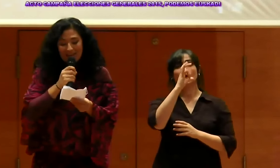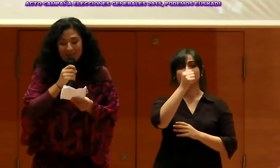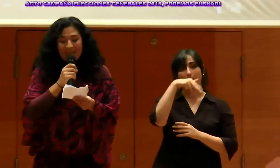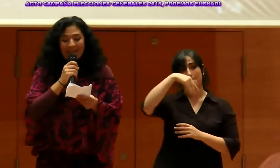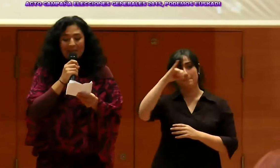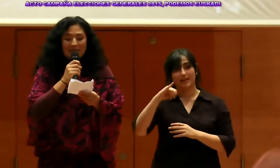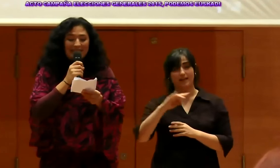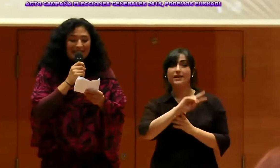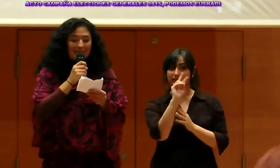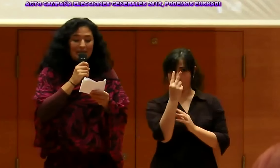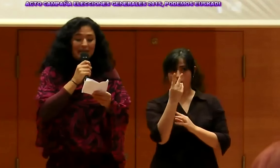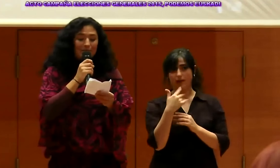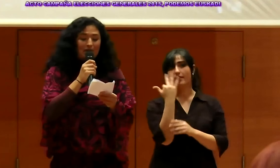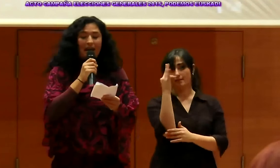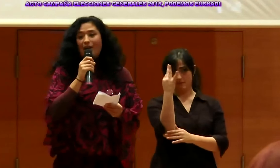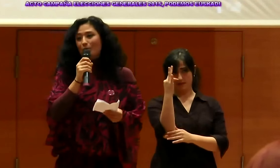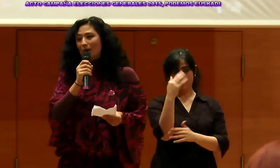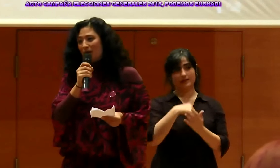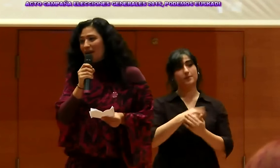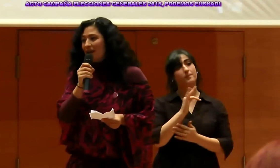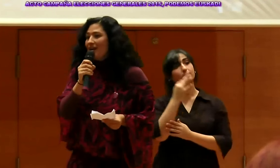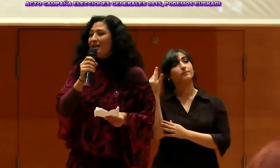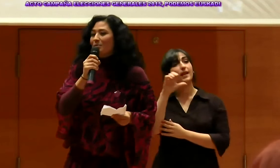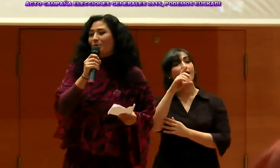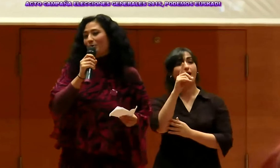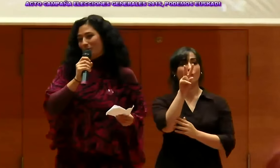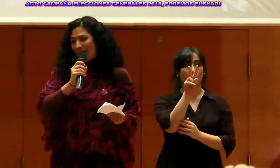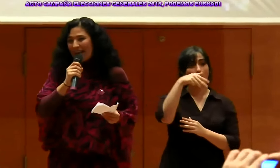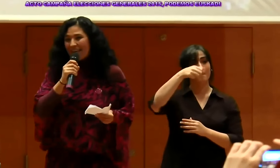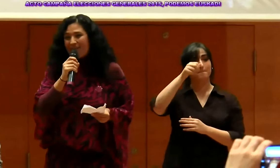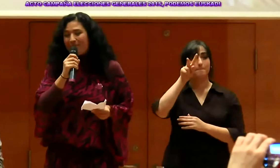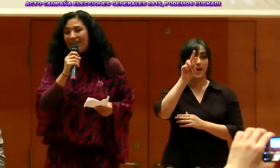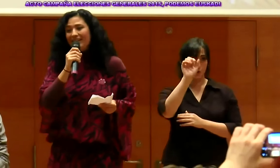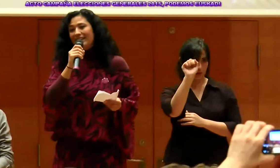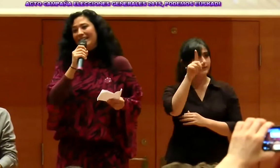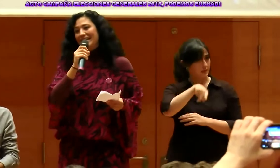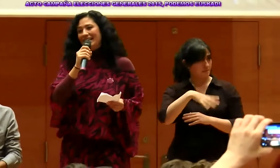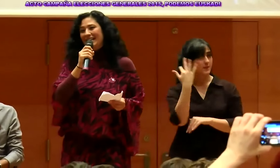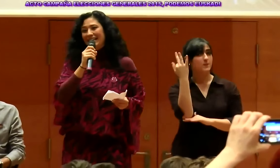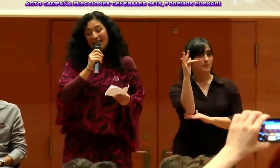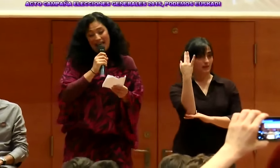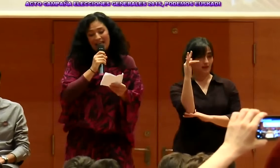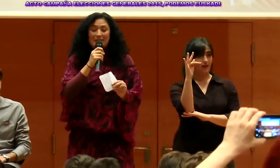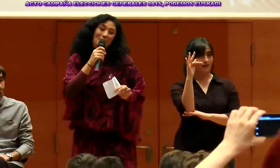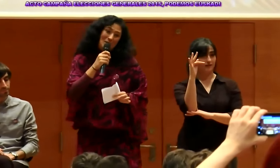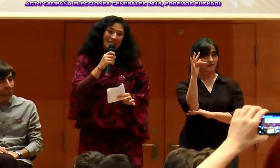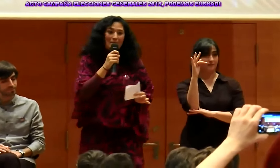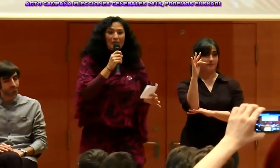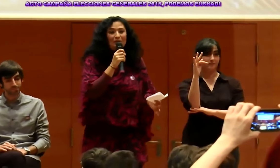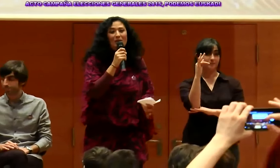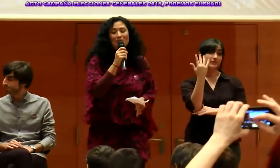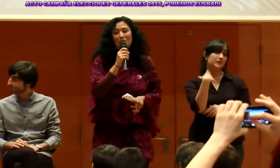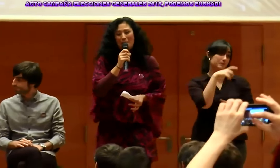Vizcaya. Después tendremos a Edu Maura, por Vizcaya también, y las personas